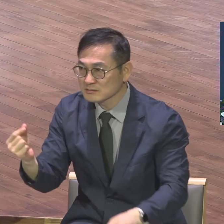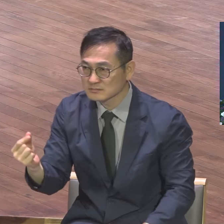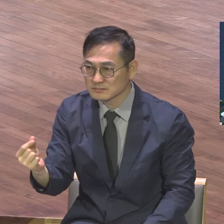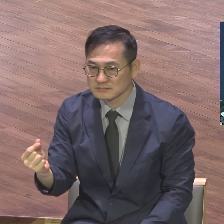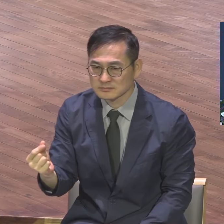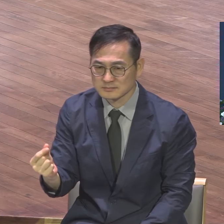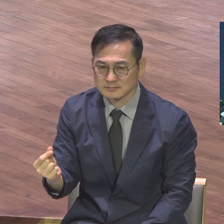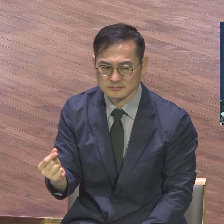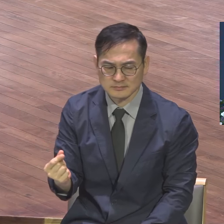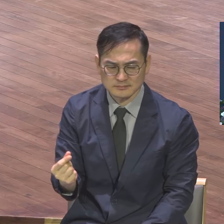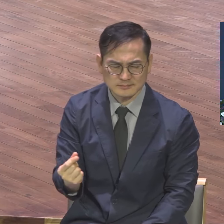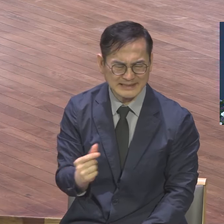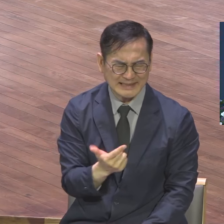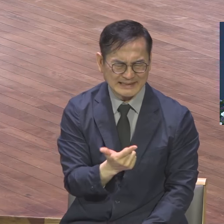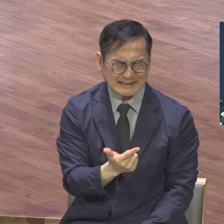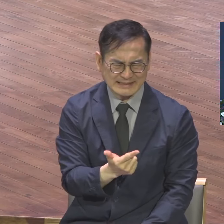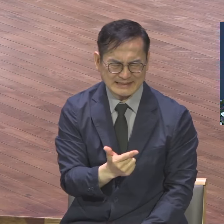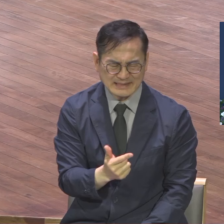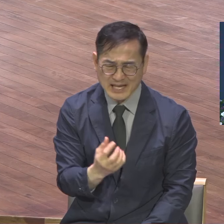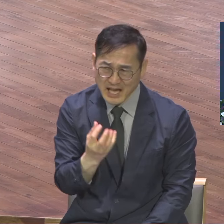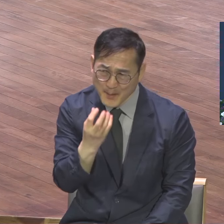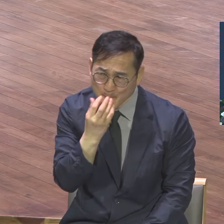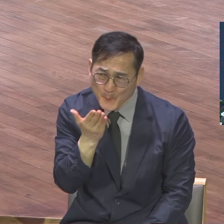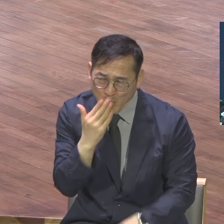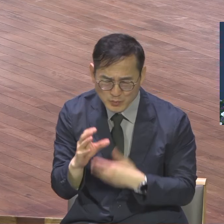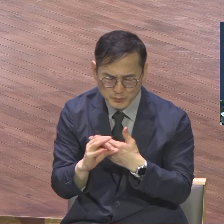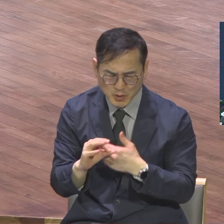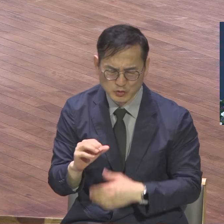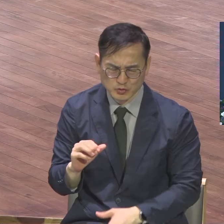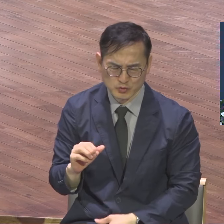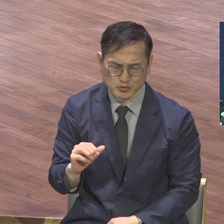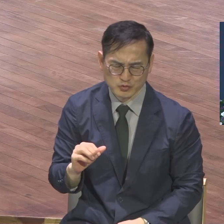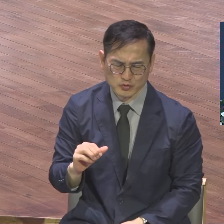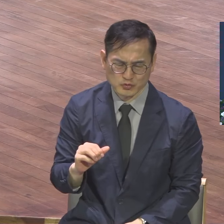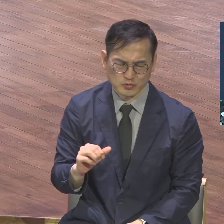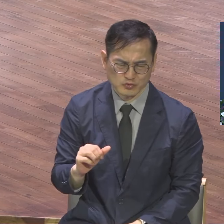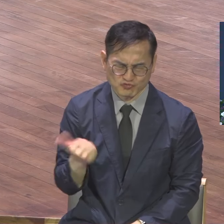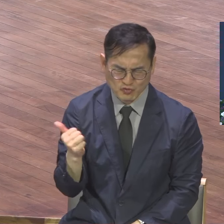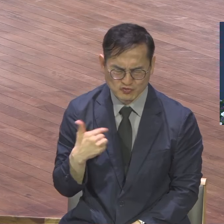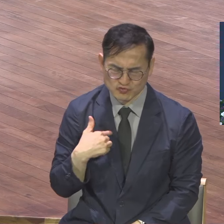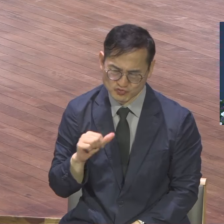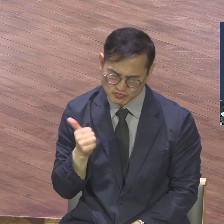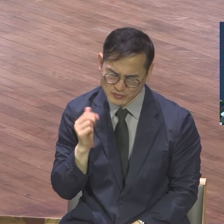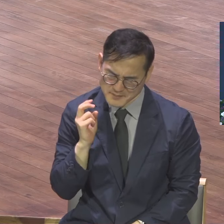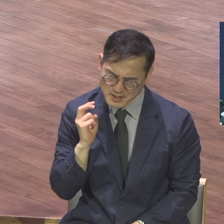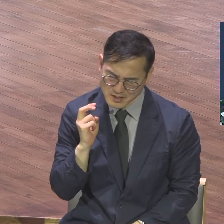아담이 하나님 먹지 말았는데 아니야. 먹으면 다 너 눈 빨개져.